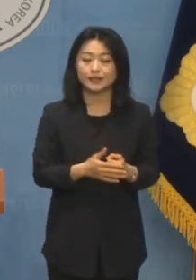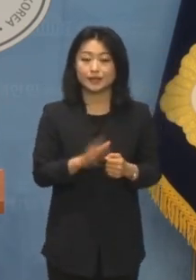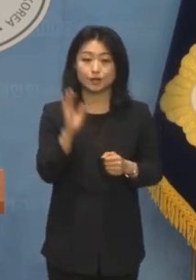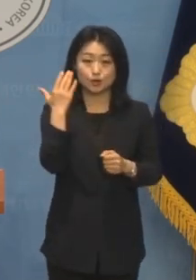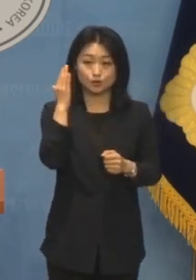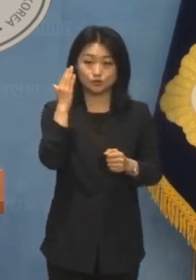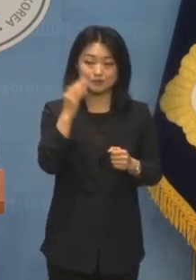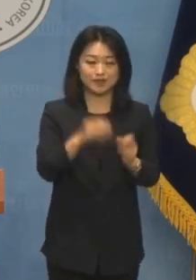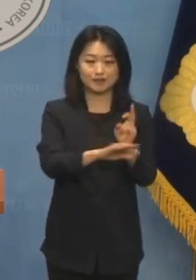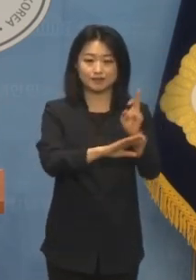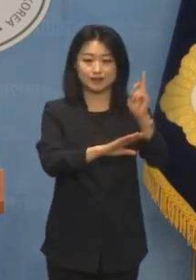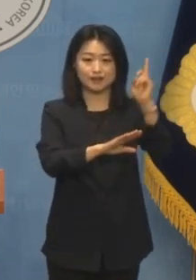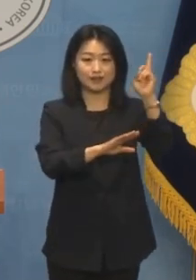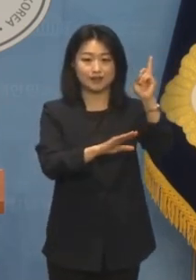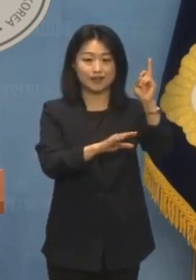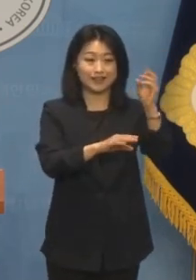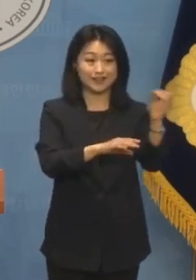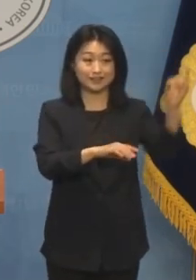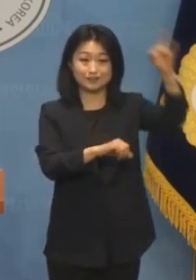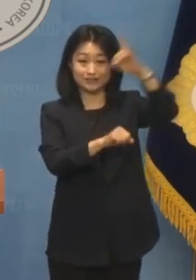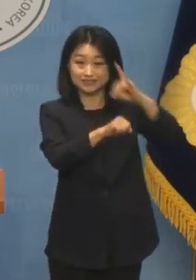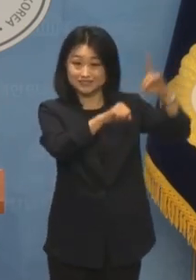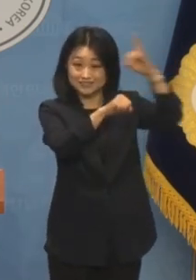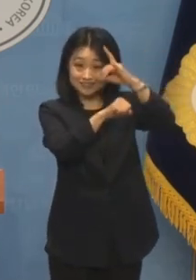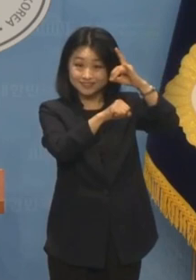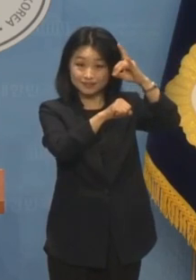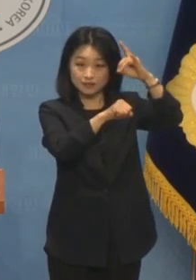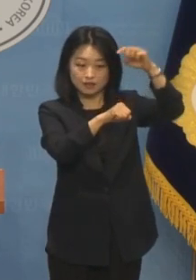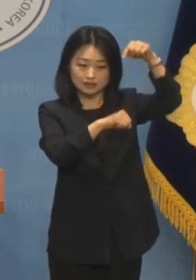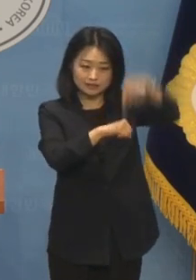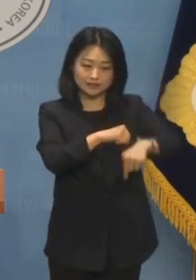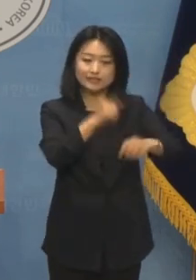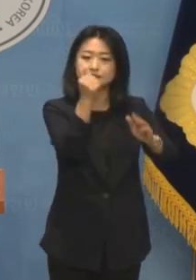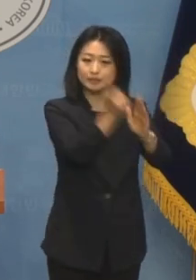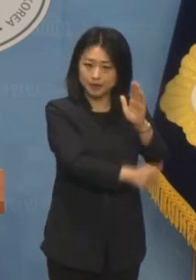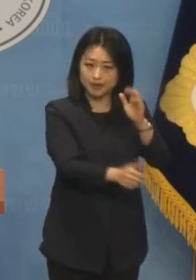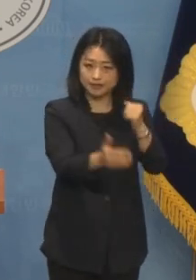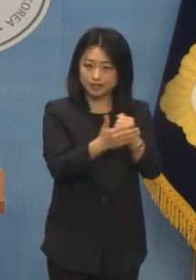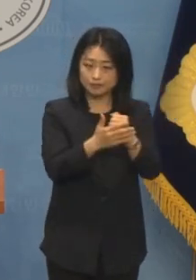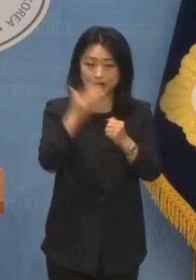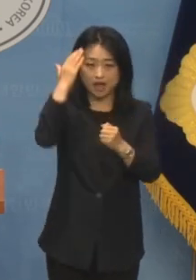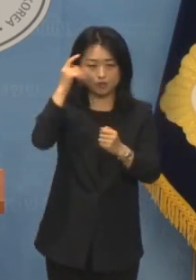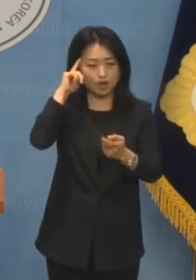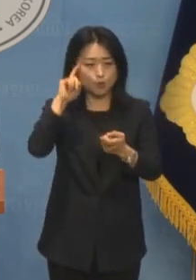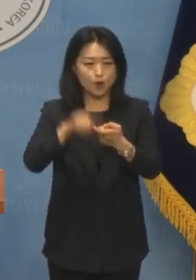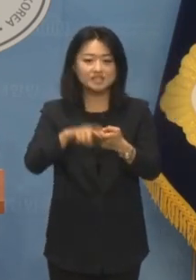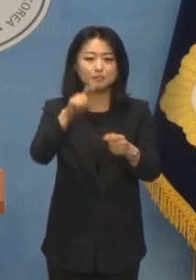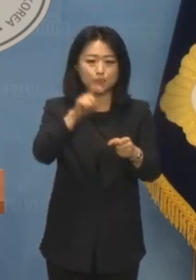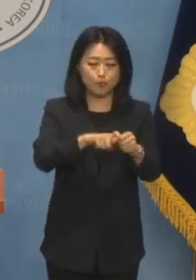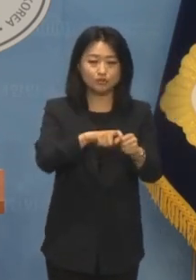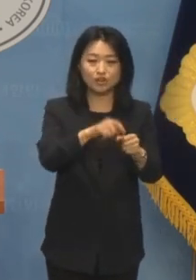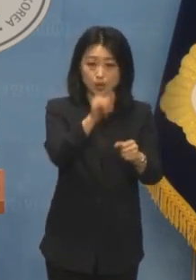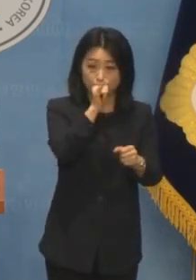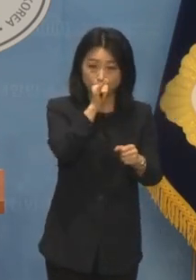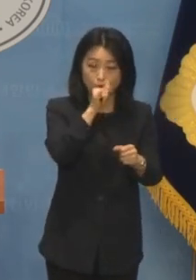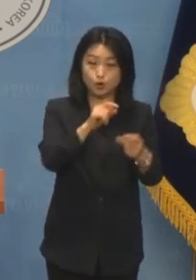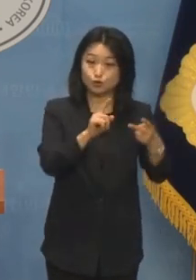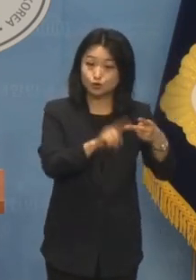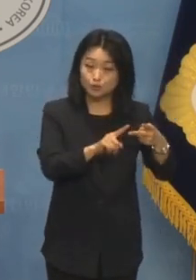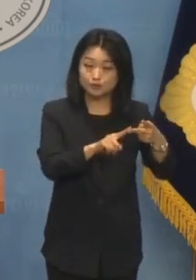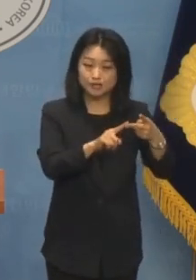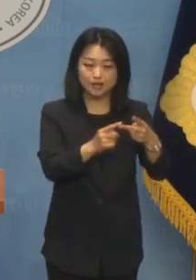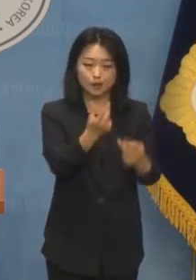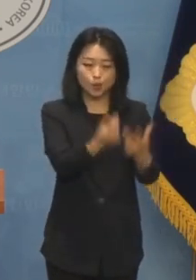발사까지 실패하자 비상식적인 도발로 우리 관심을 유도하려는 것입니다. 둘째, 오물풍선이라는